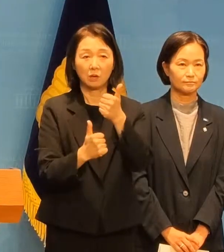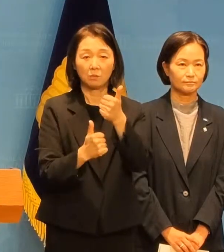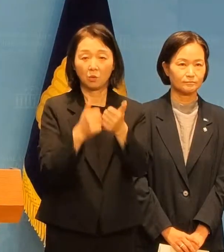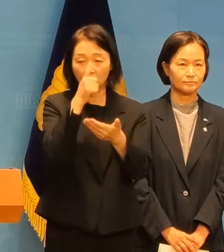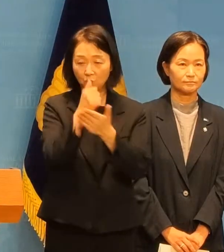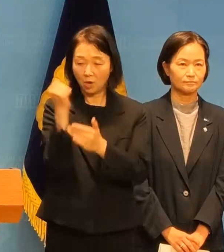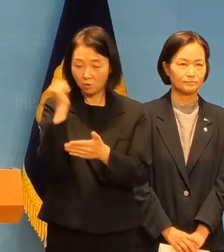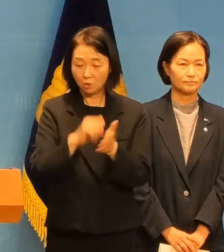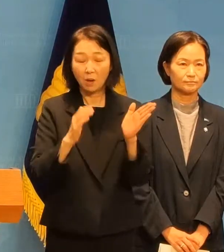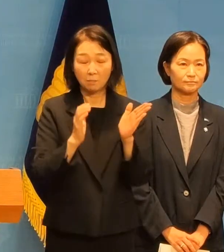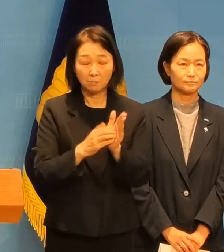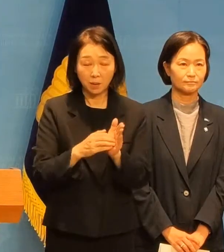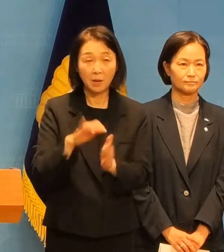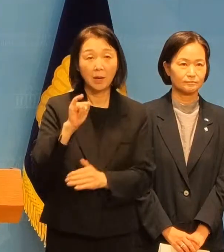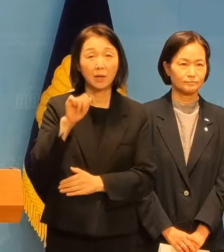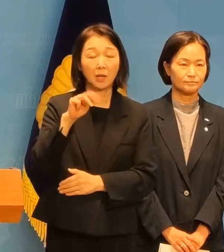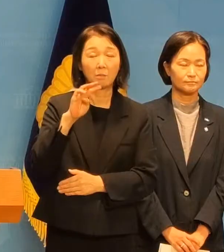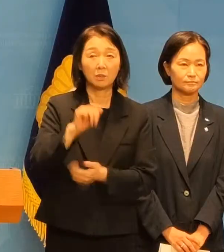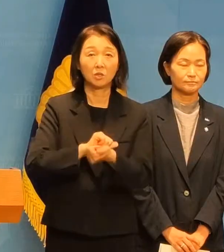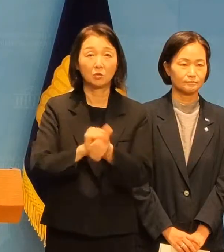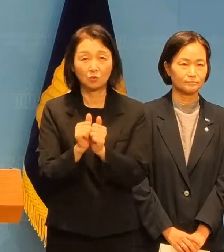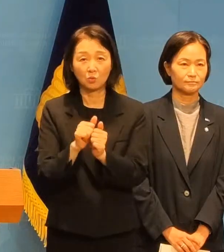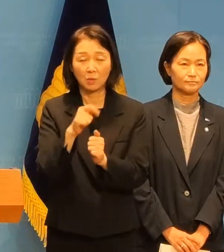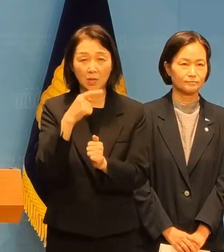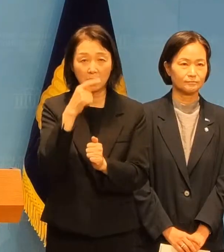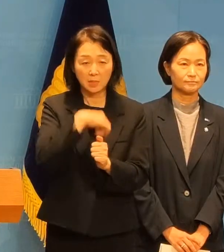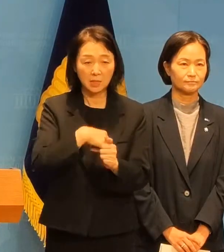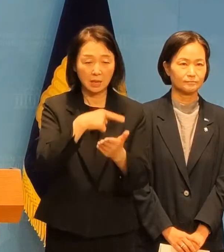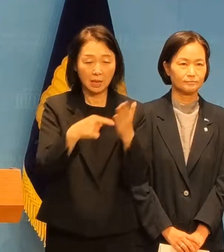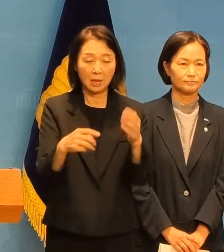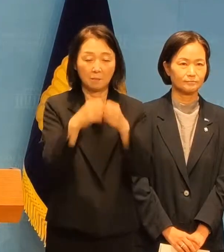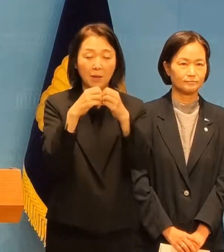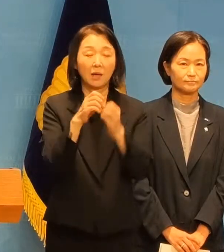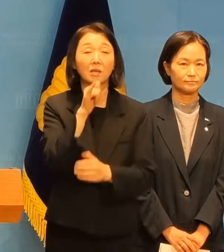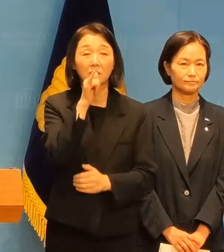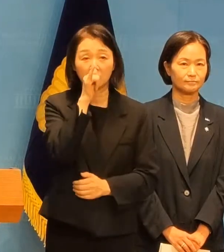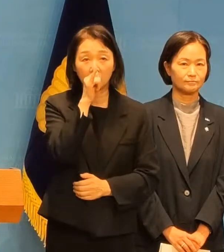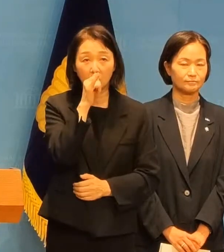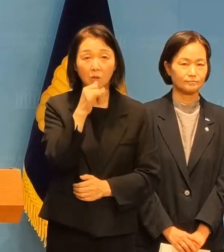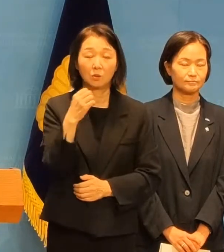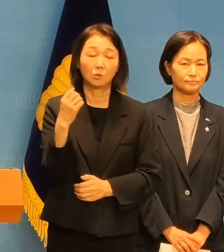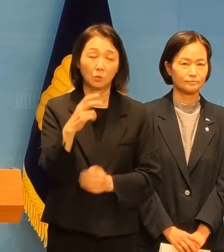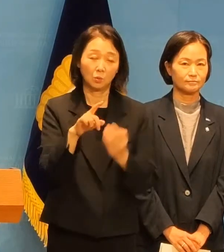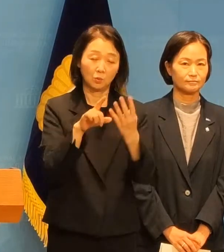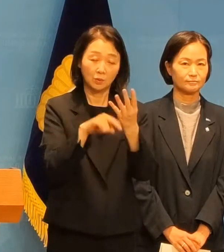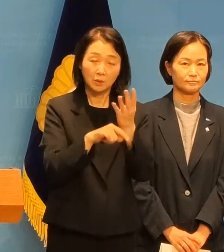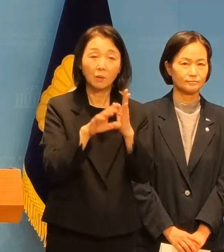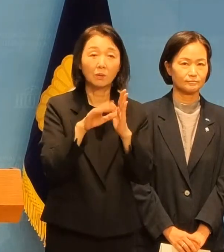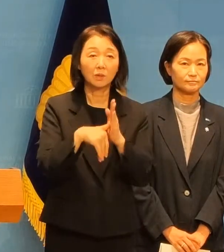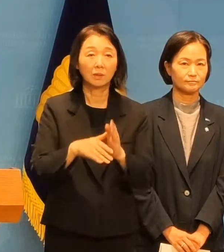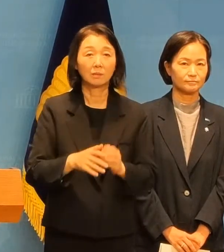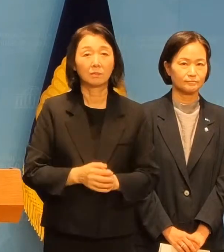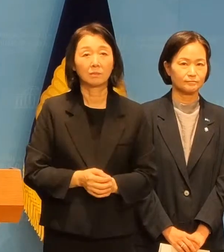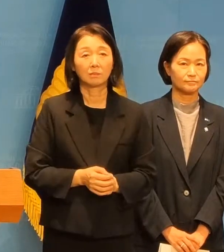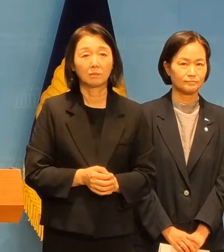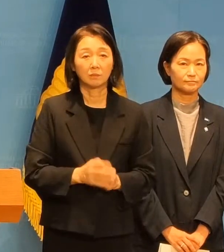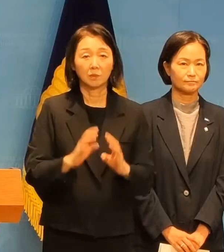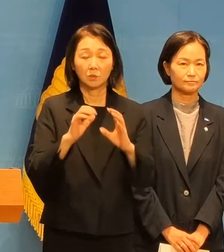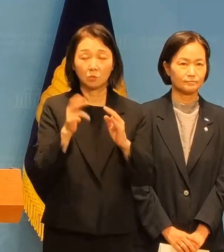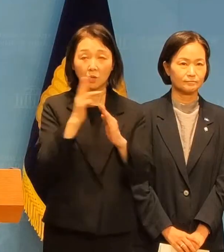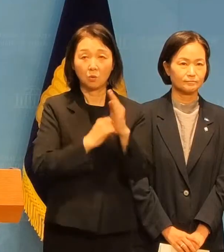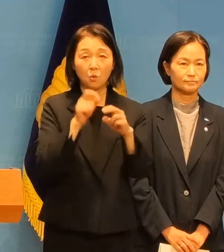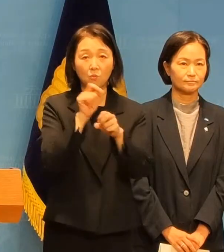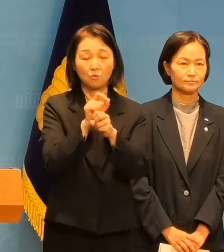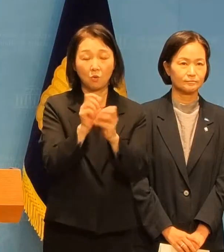혐의 IMBC 주식이 이해충돌의 소지가 있다라는 게 있었고요. 그리고 지난 4월 달에 저희가